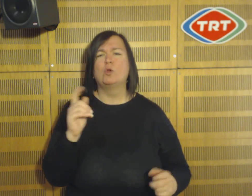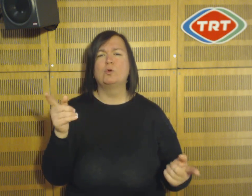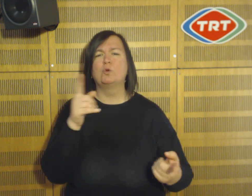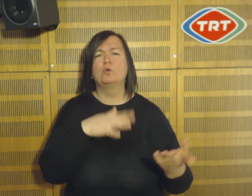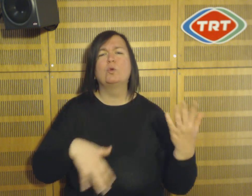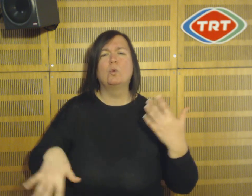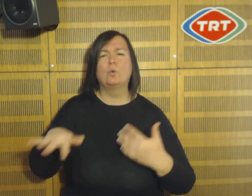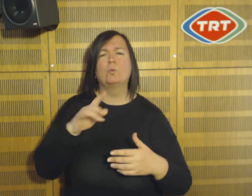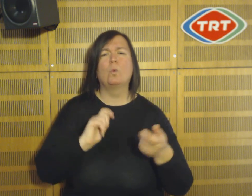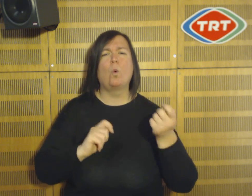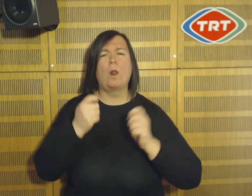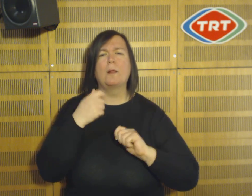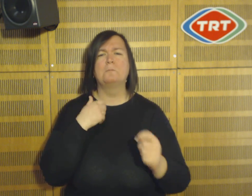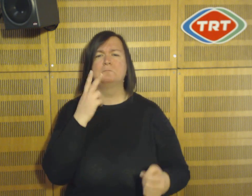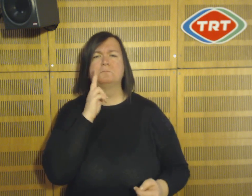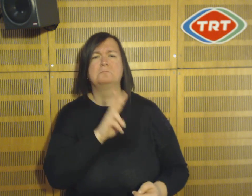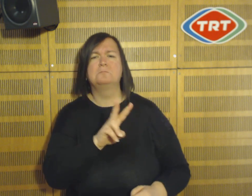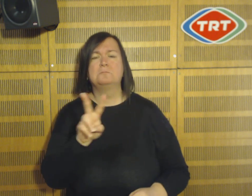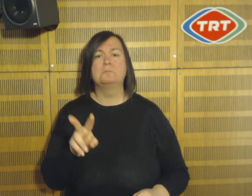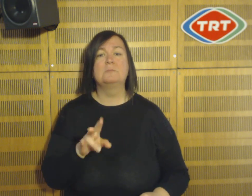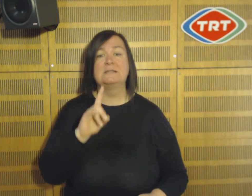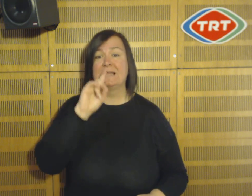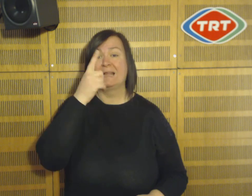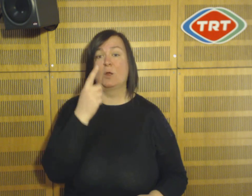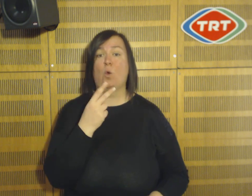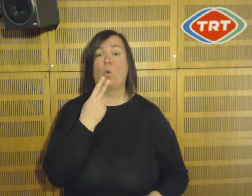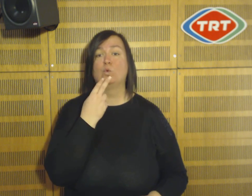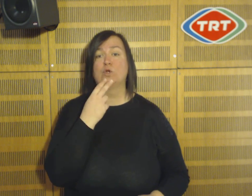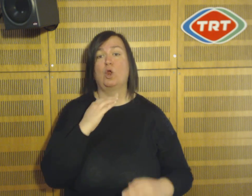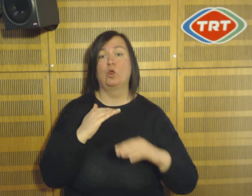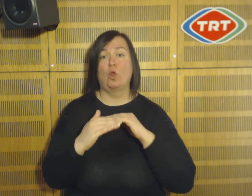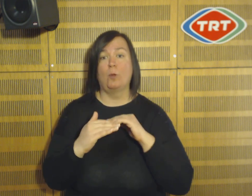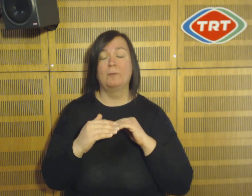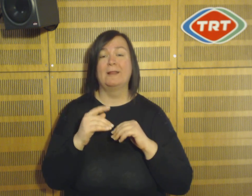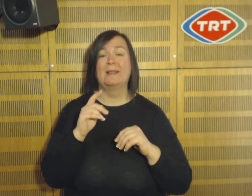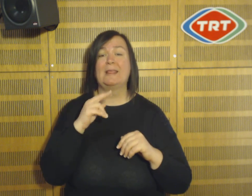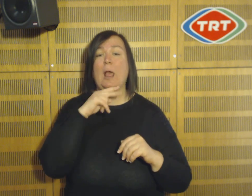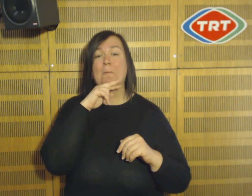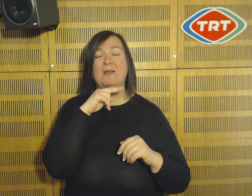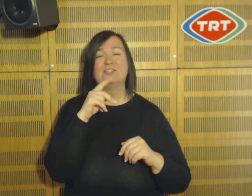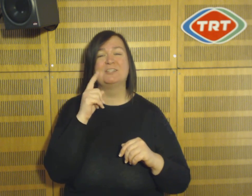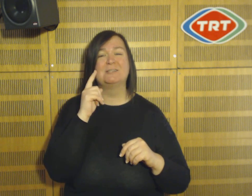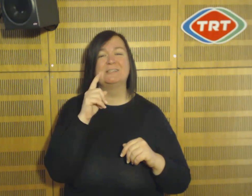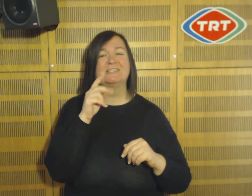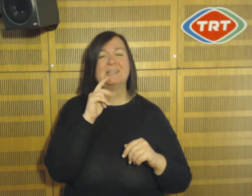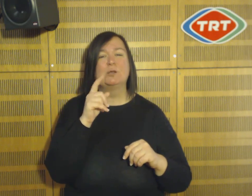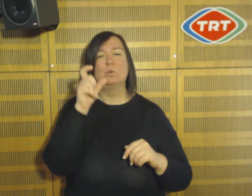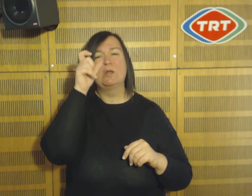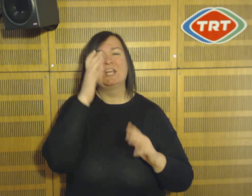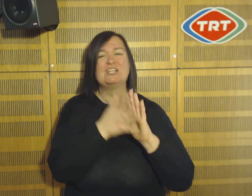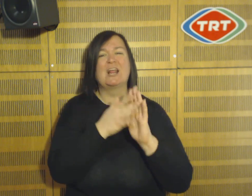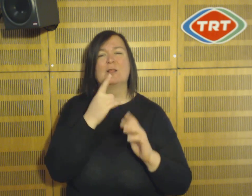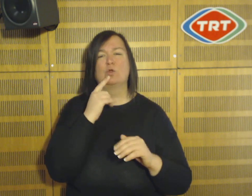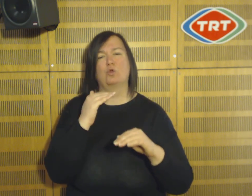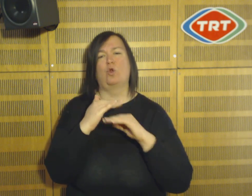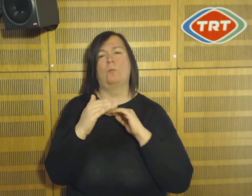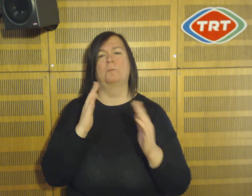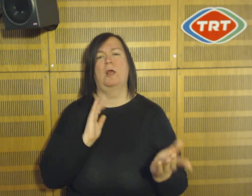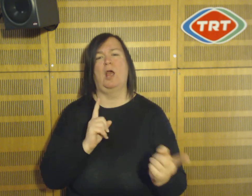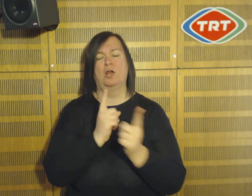sözlük Kon Acılarına baktığımızda ise sadece konuşan toplum yani yabancı dil olarak Türk işaret dili öğrenen toplumla karşılaşıyoruz